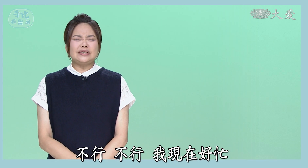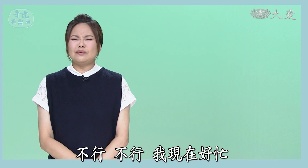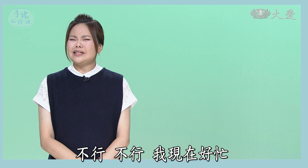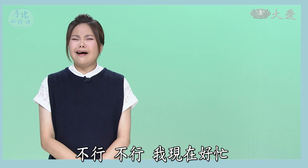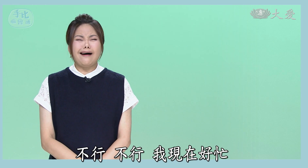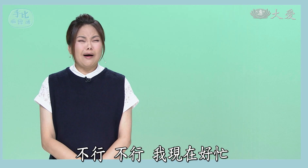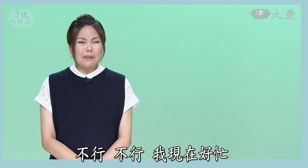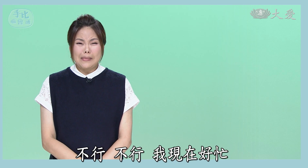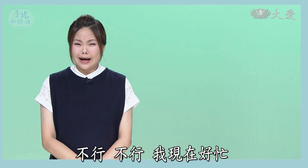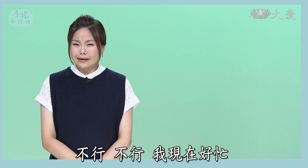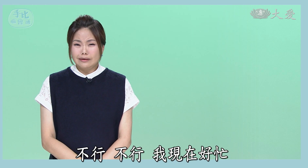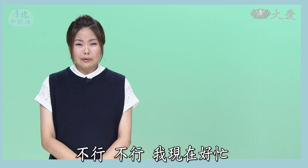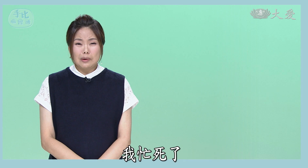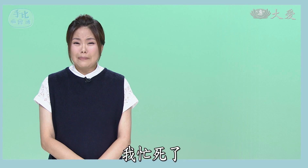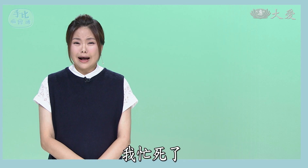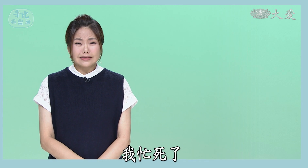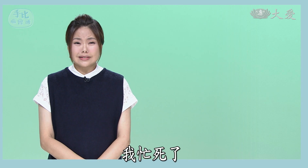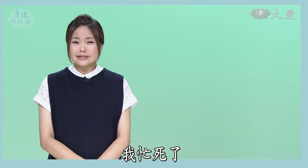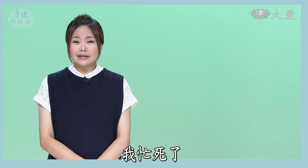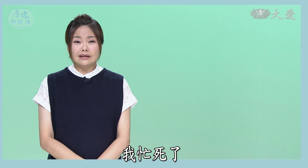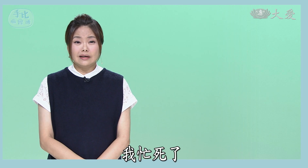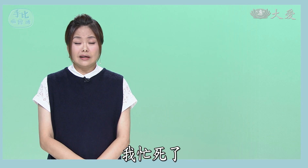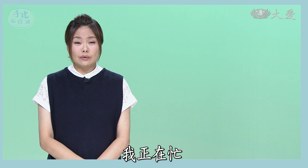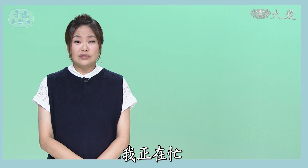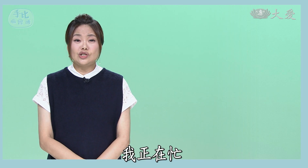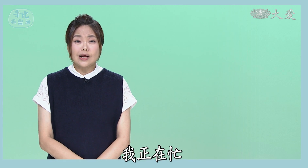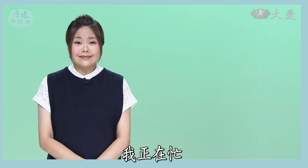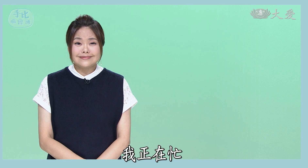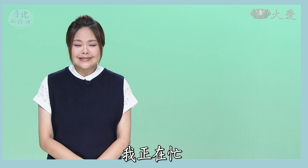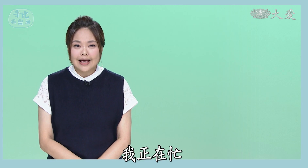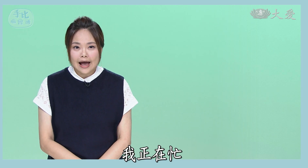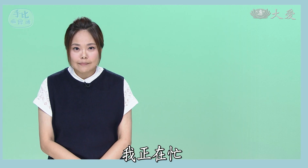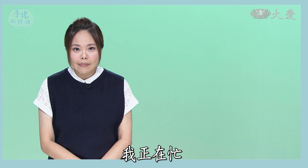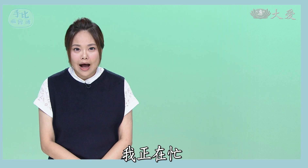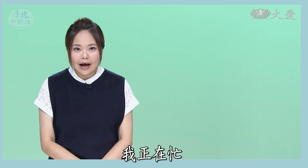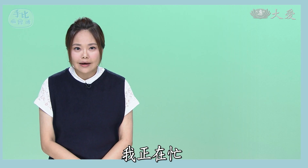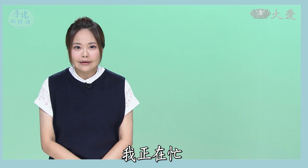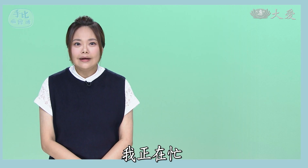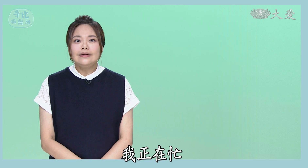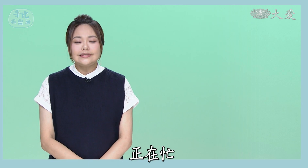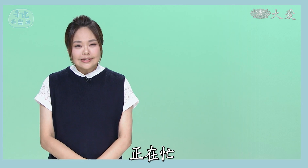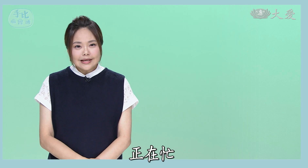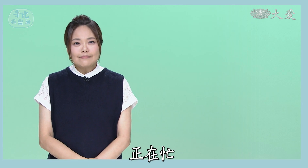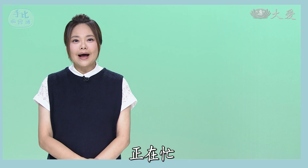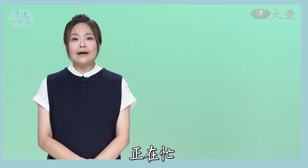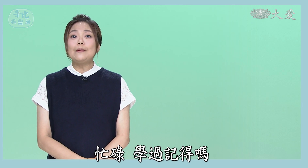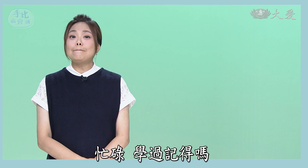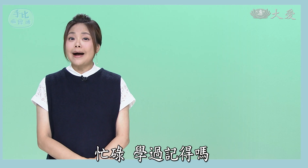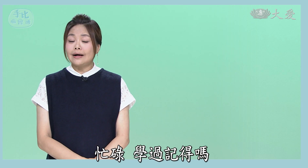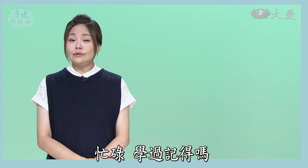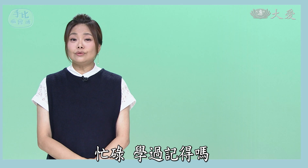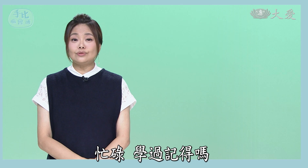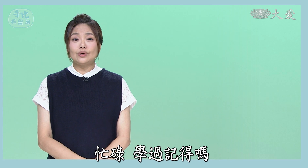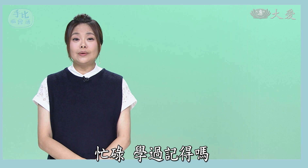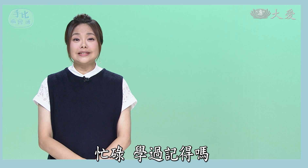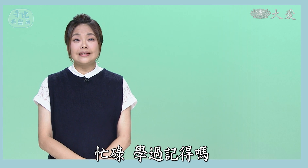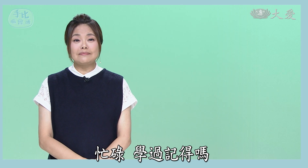我现在好忙哦，我忙死了，我正在忙，正在忙，忙碌学过记得吗？